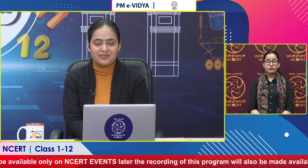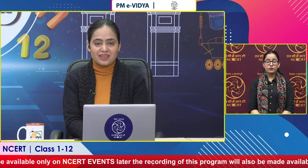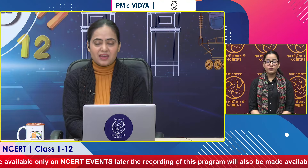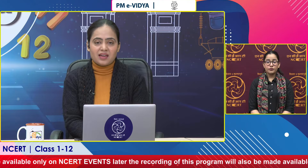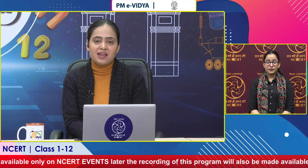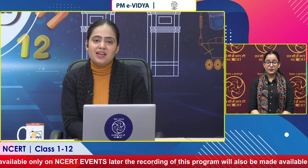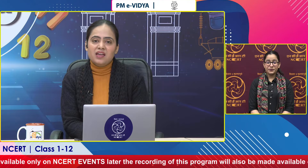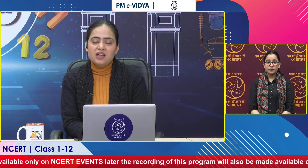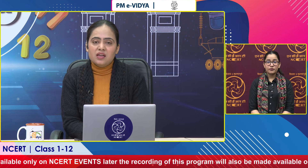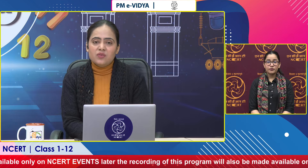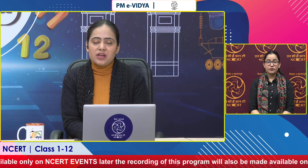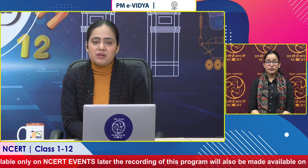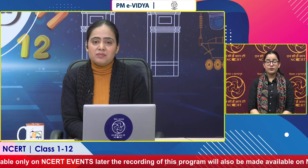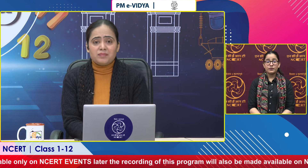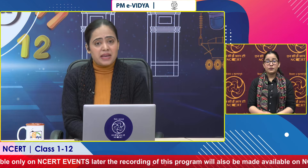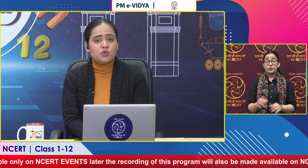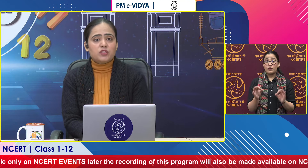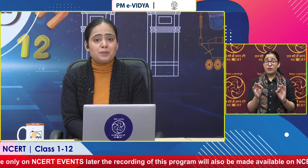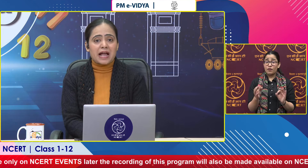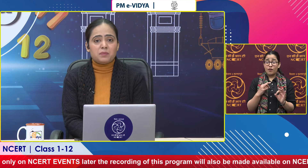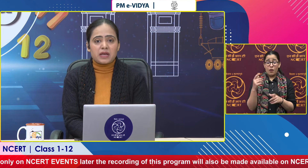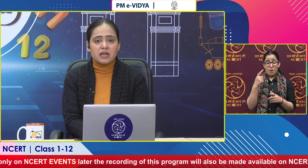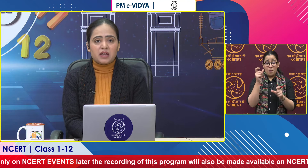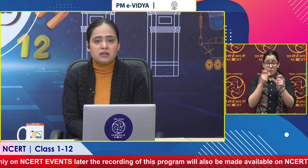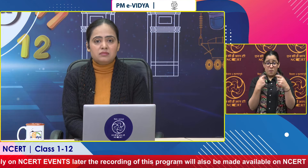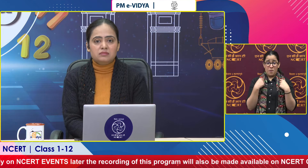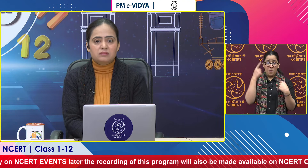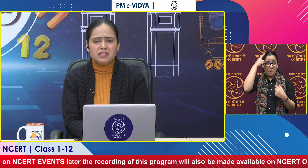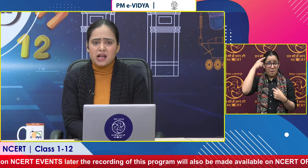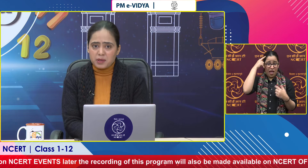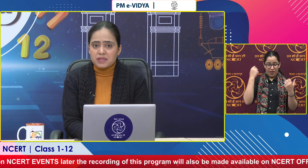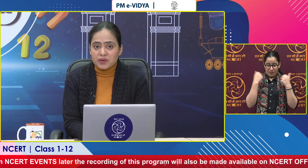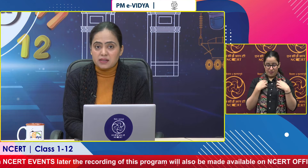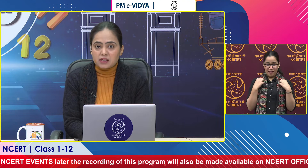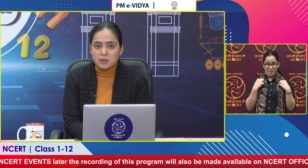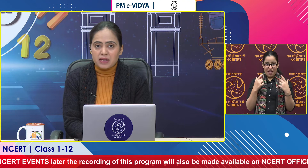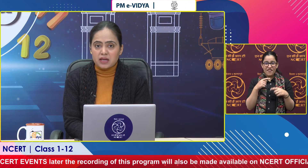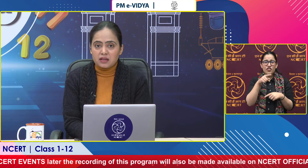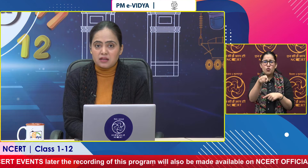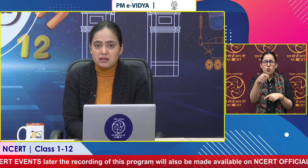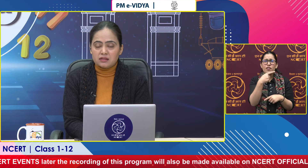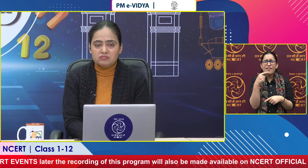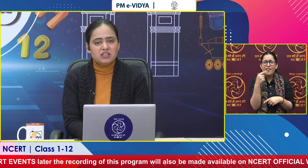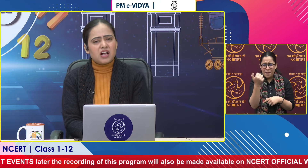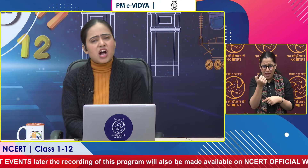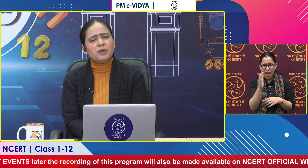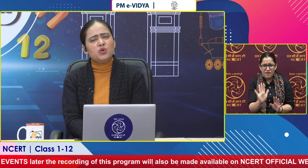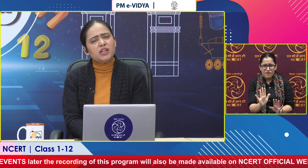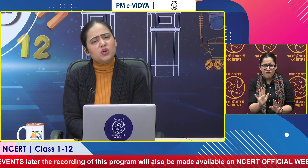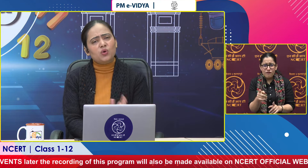धन्यवाद। वेल, मैंने तो आज ब्लैक पहना है। क्या आपके पास रेड कलर का पेन है? आपकी रोटी गोल